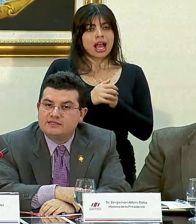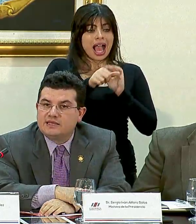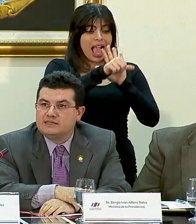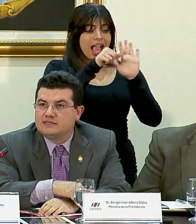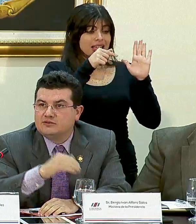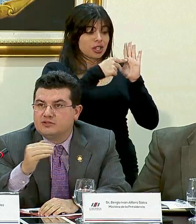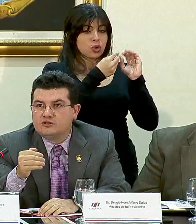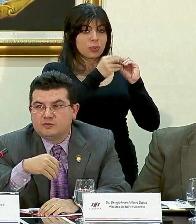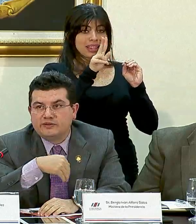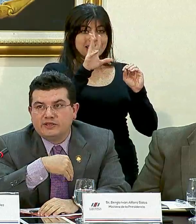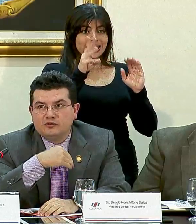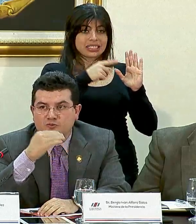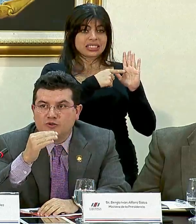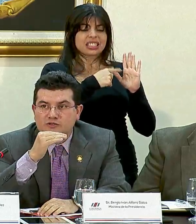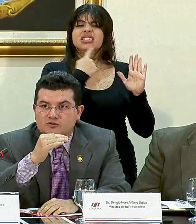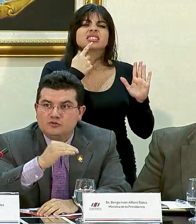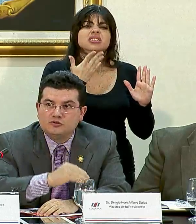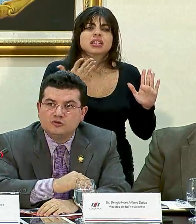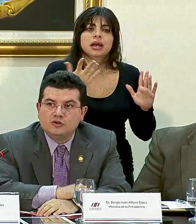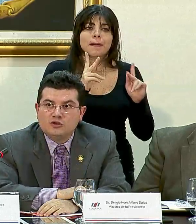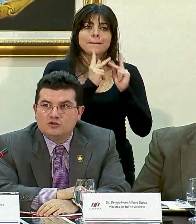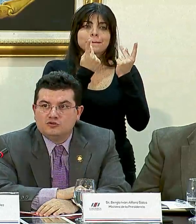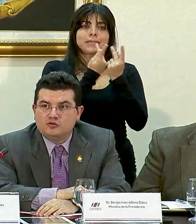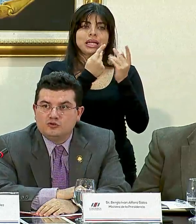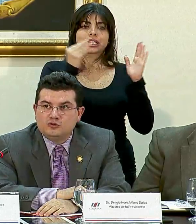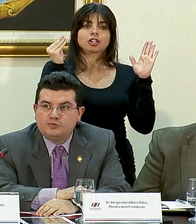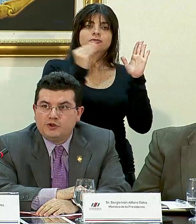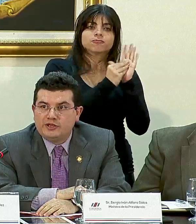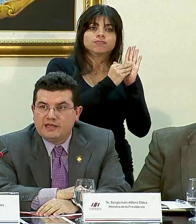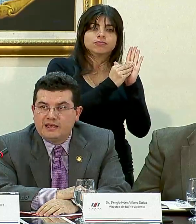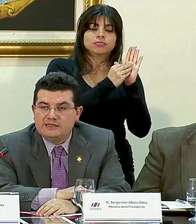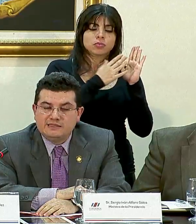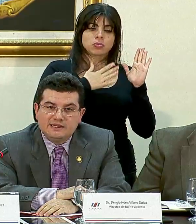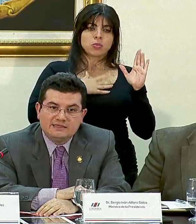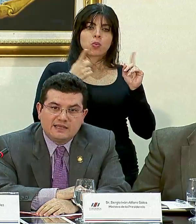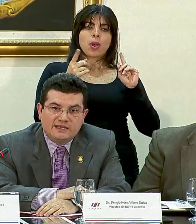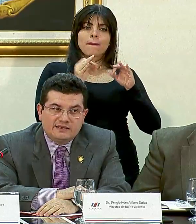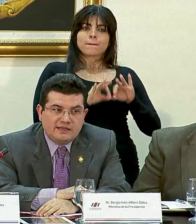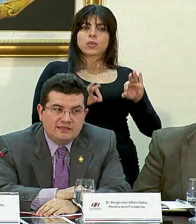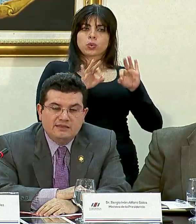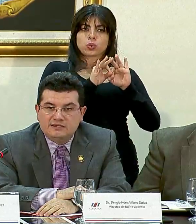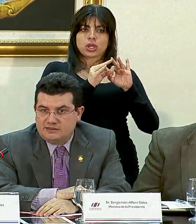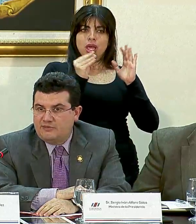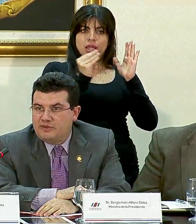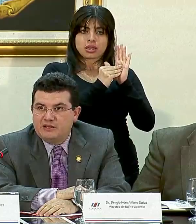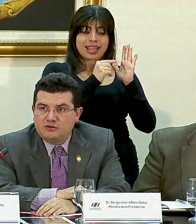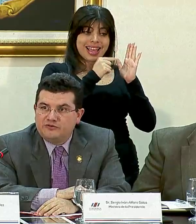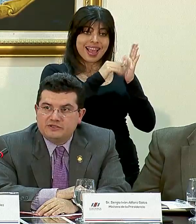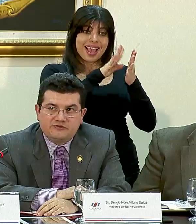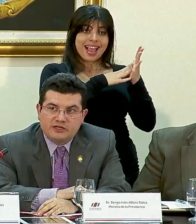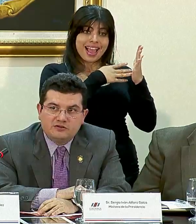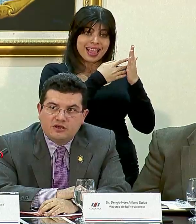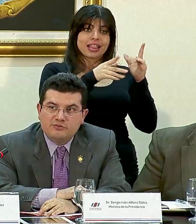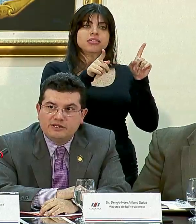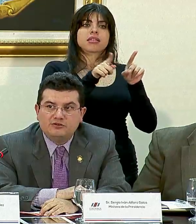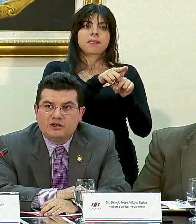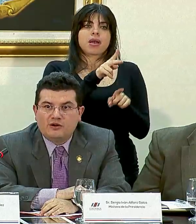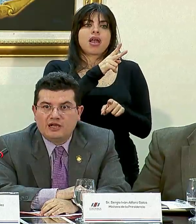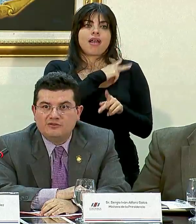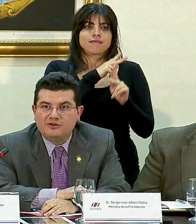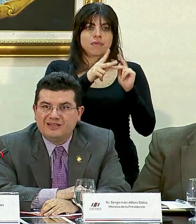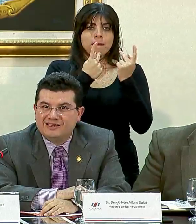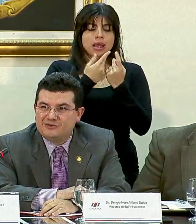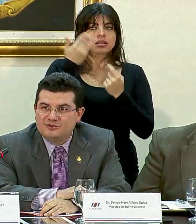artículo 36, que es donde los partidos ponen sus prioridades, y en esta agenda también los jefes de fracción han